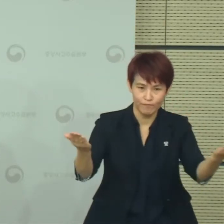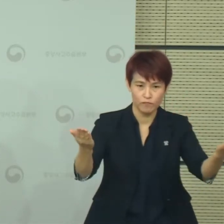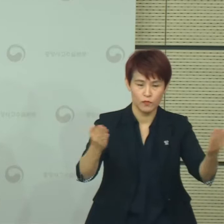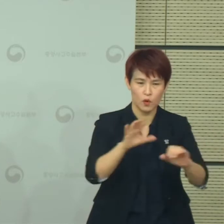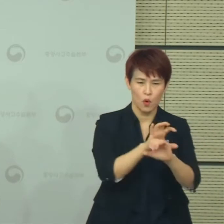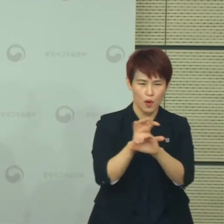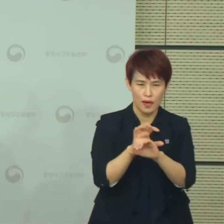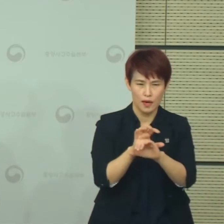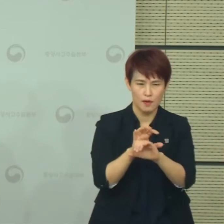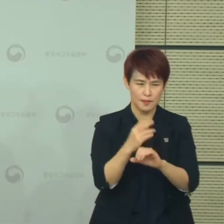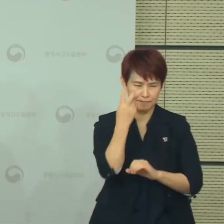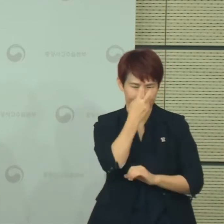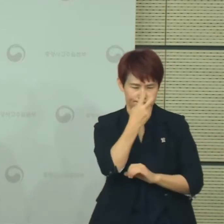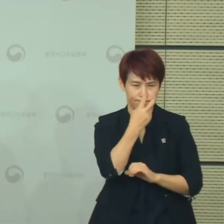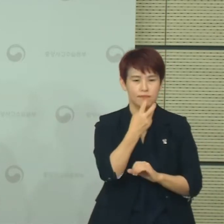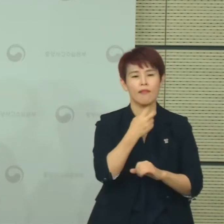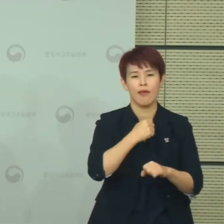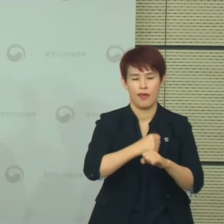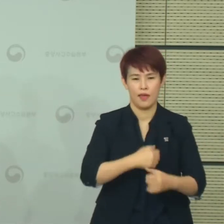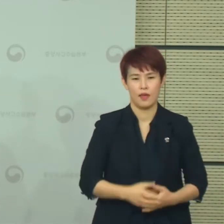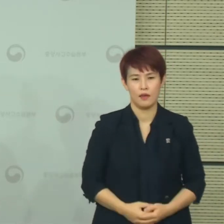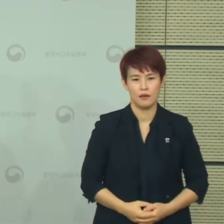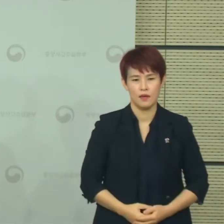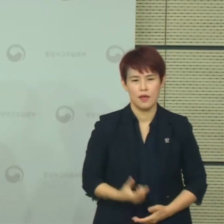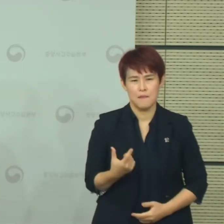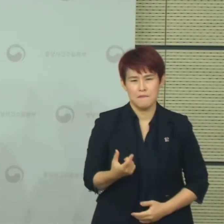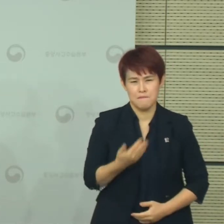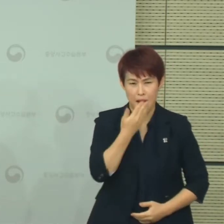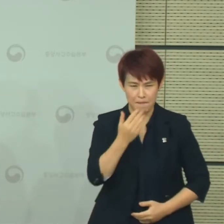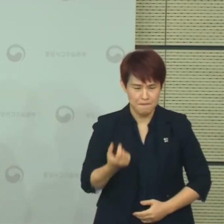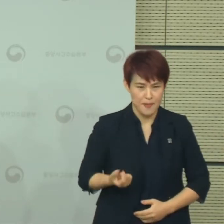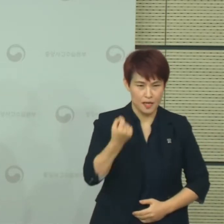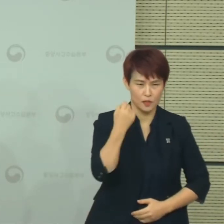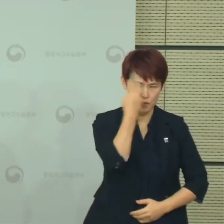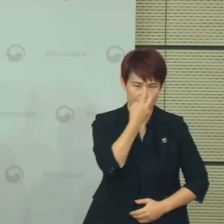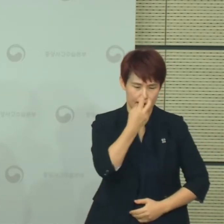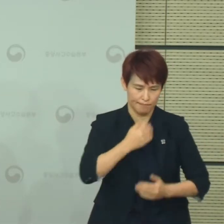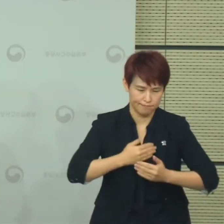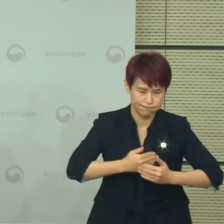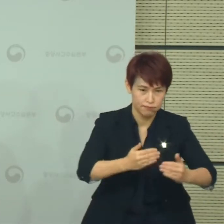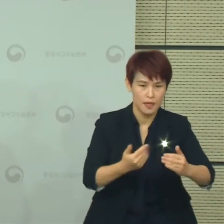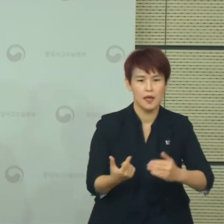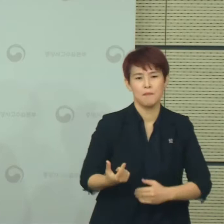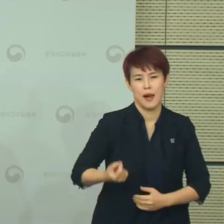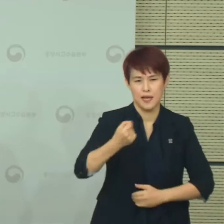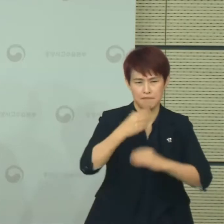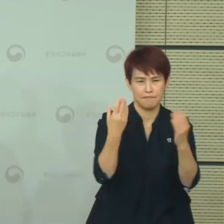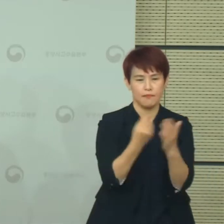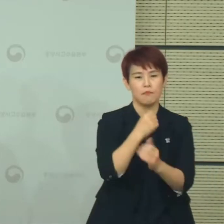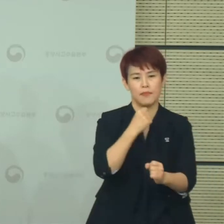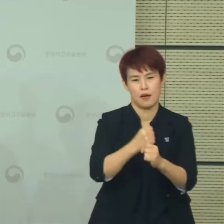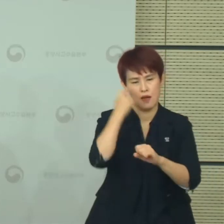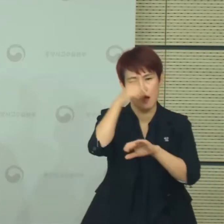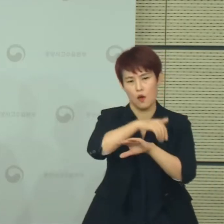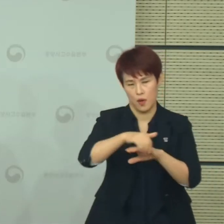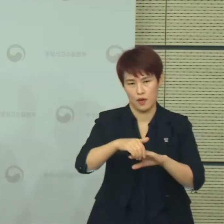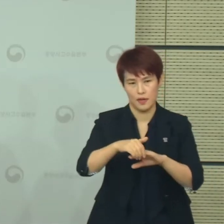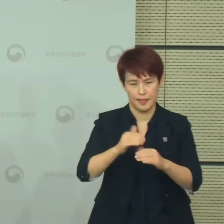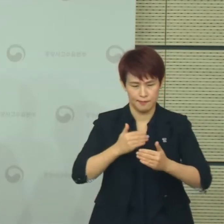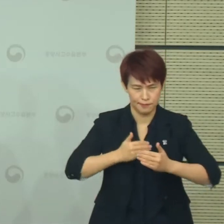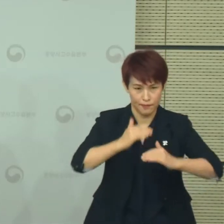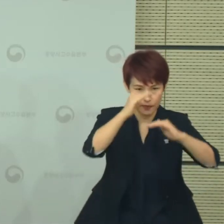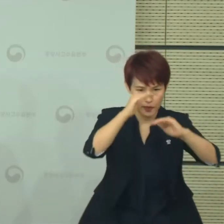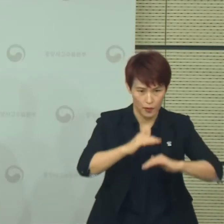조사를 개시할 예정입니다. 최대한 신속하게 조사를 진행하여 빠른 시간 안에 완료할 예정이며, 진행